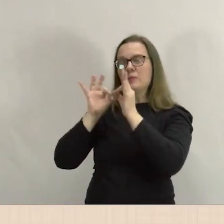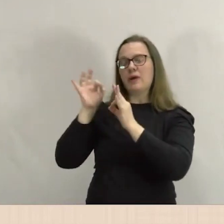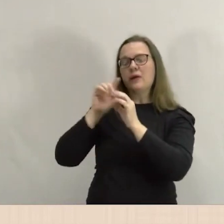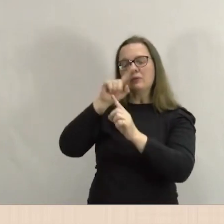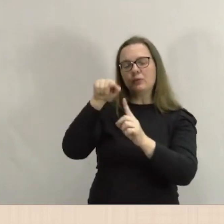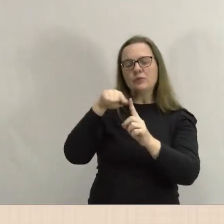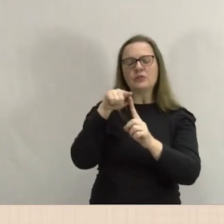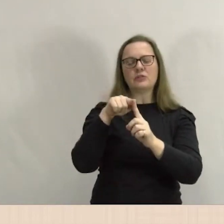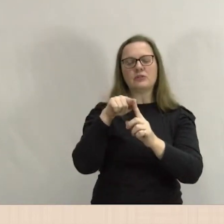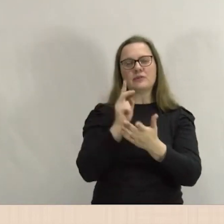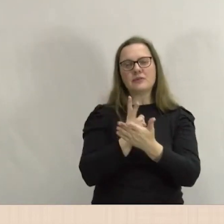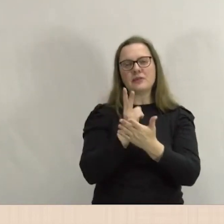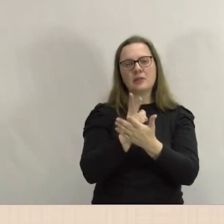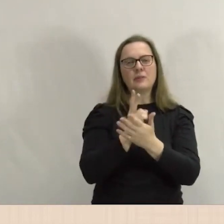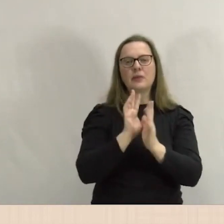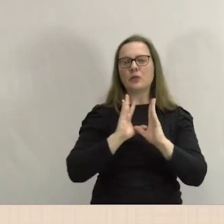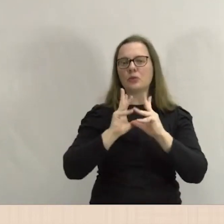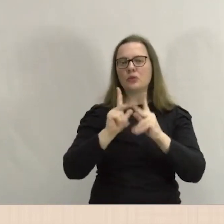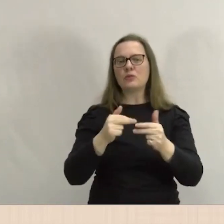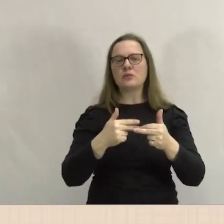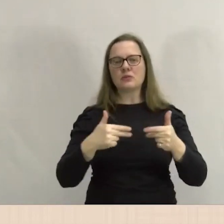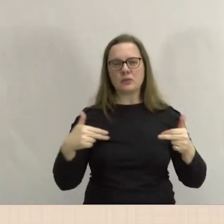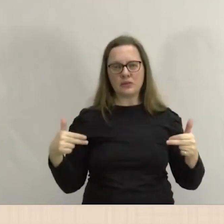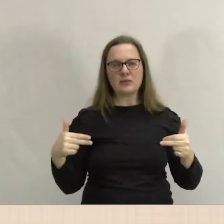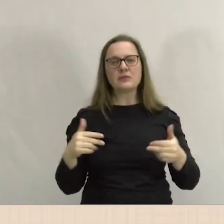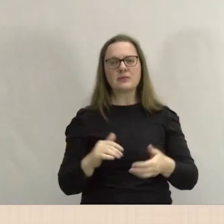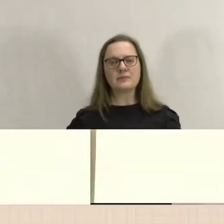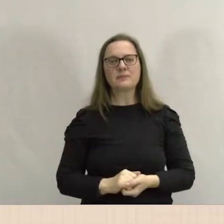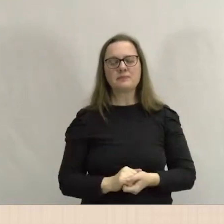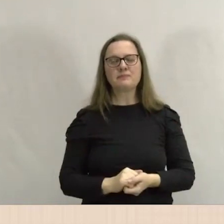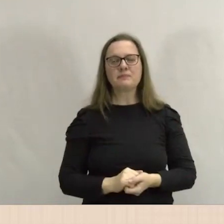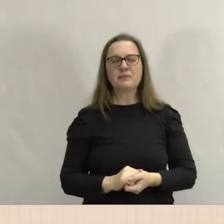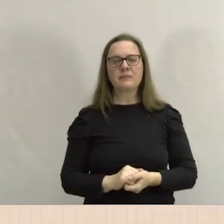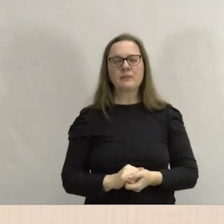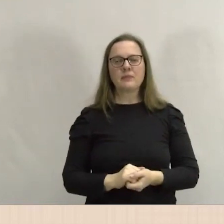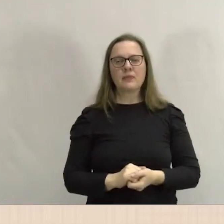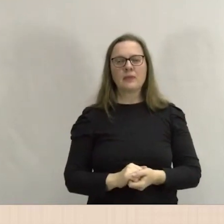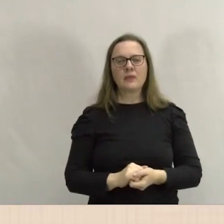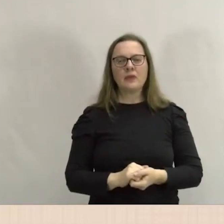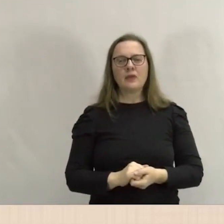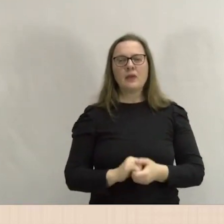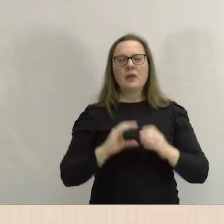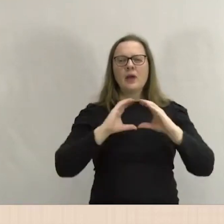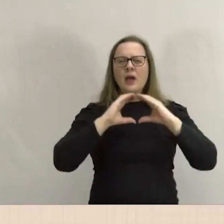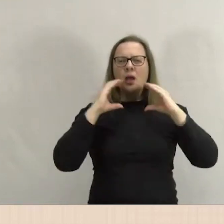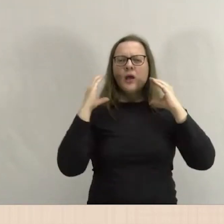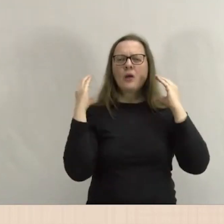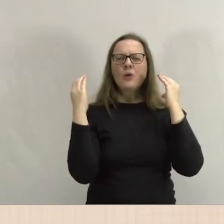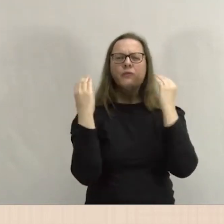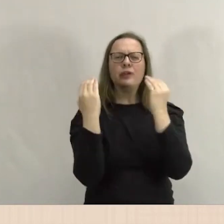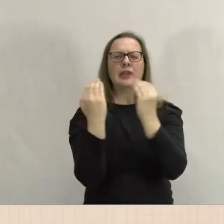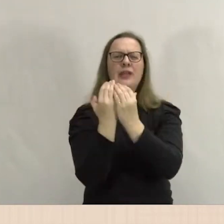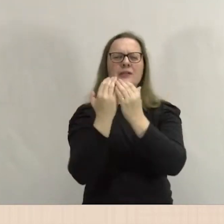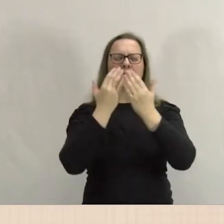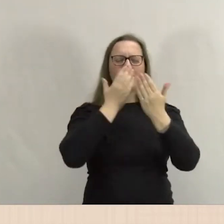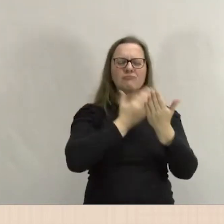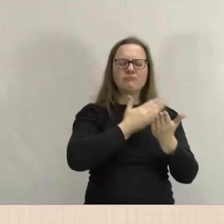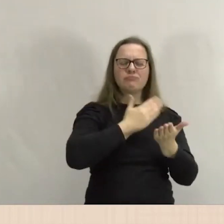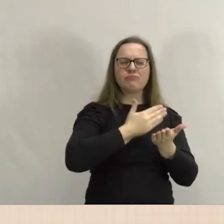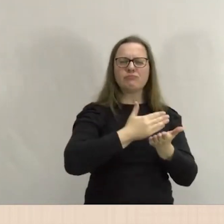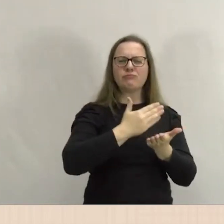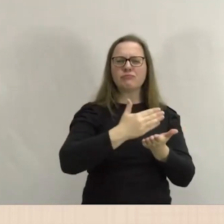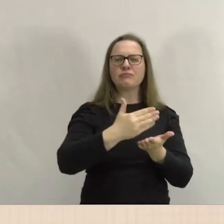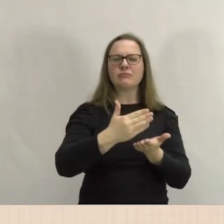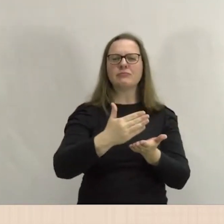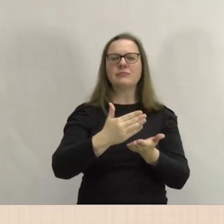aqui nesta região, até que desde que começou a conferência, pararam as chuvas